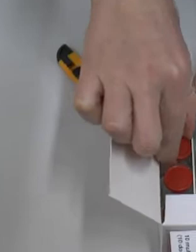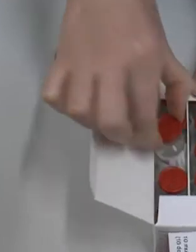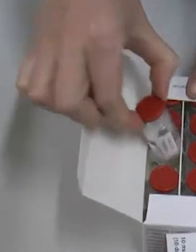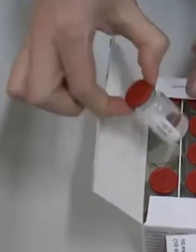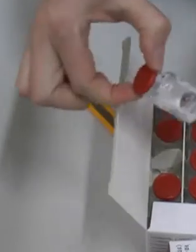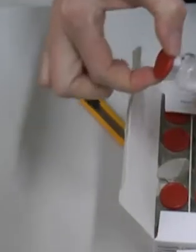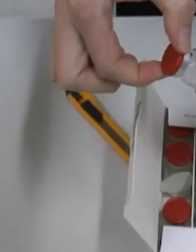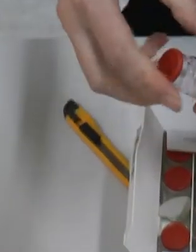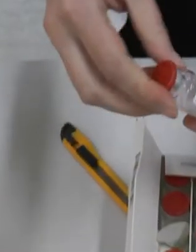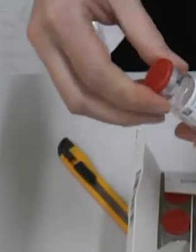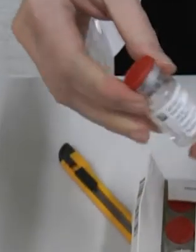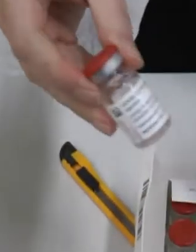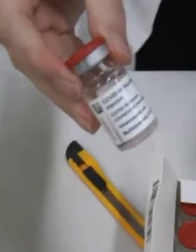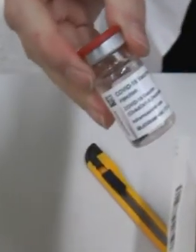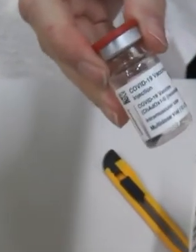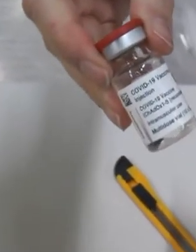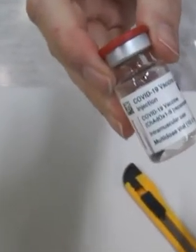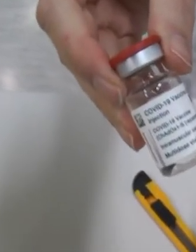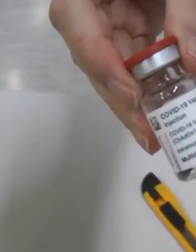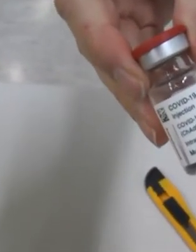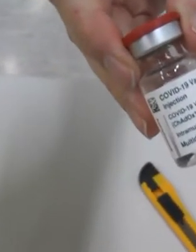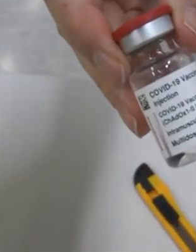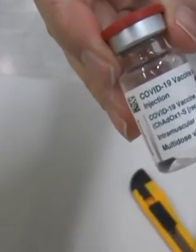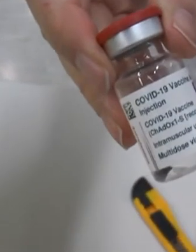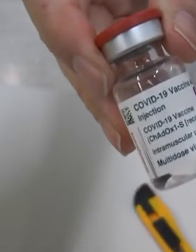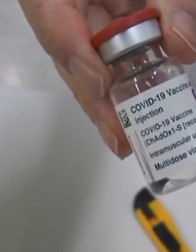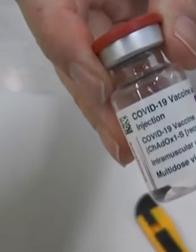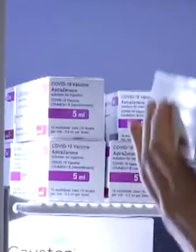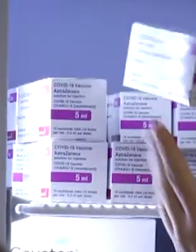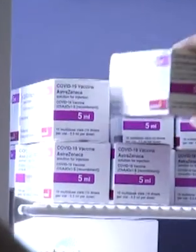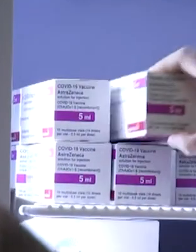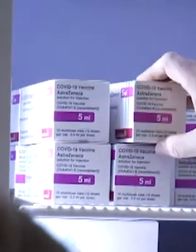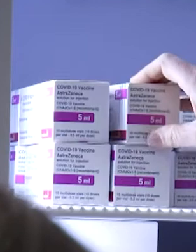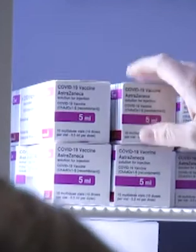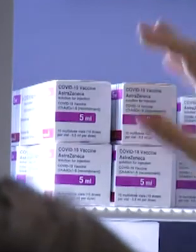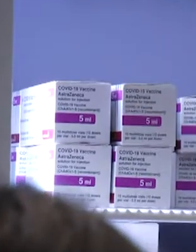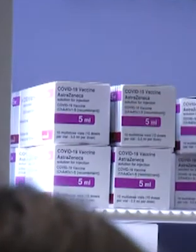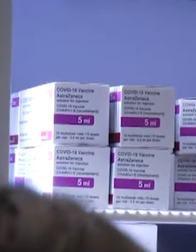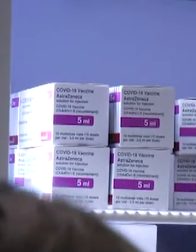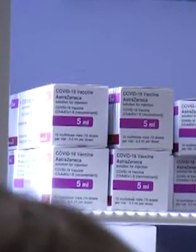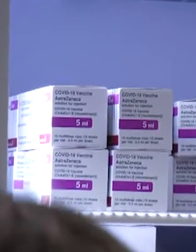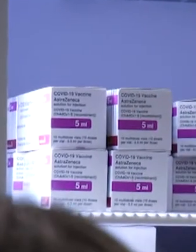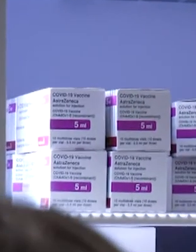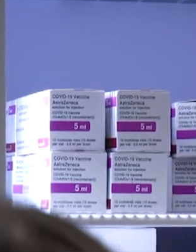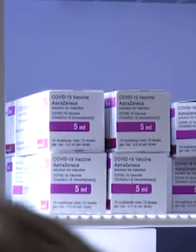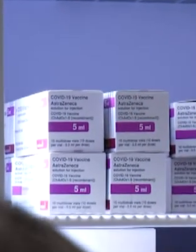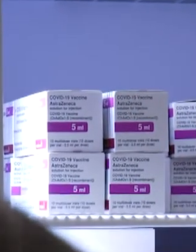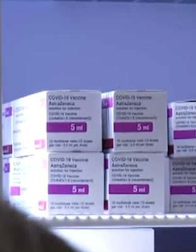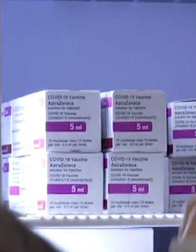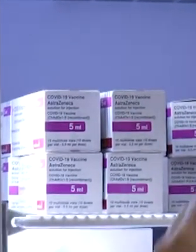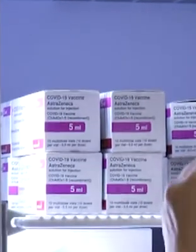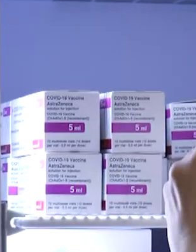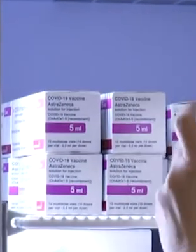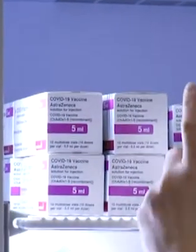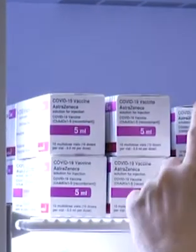del personale scolastico, prima le scuole dell'infanzia, il segmento 0-6 anni, da lunedì anche tutte le altre scuole di ordine e grado. In